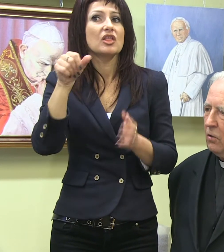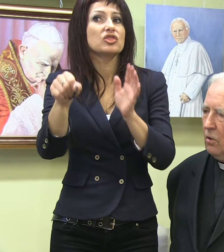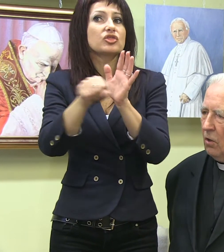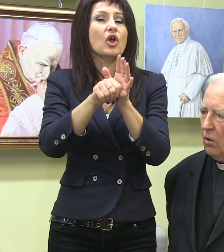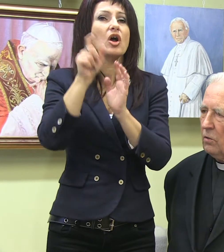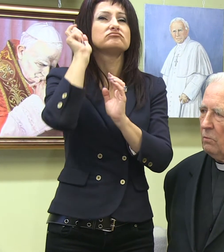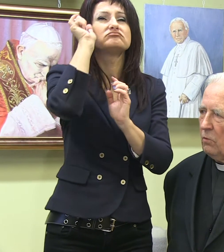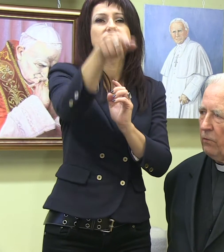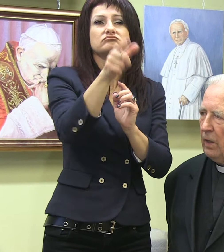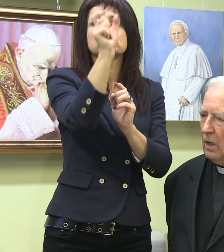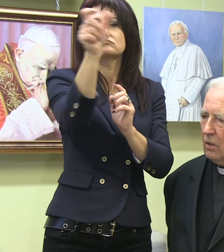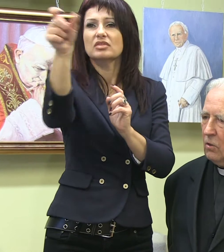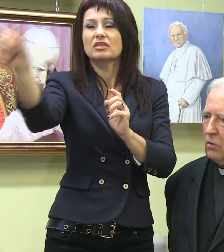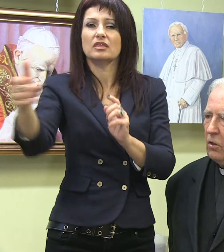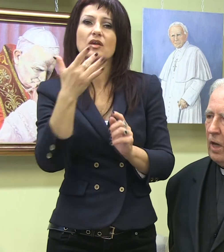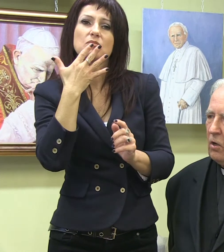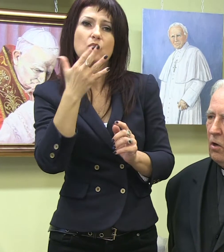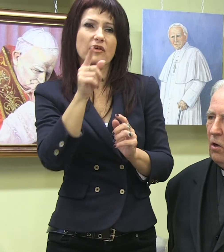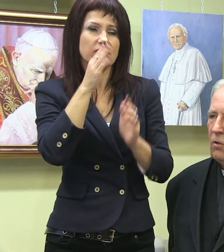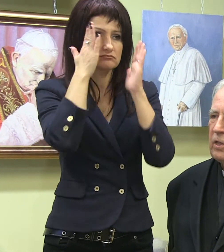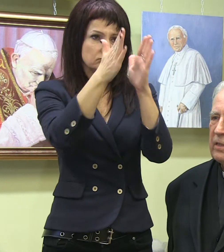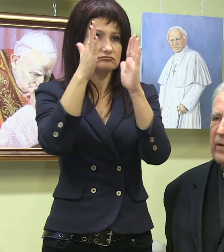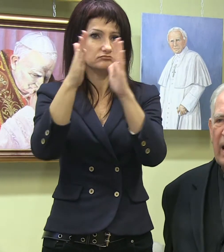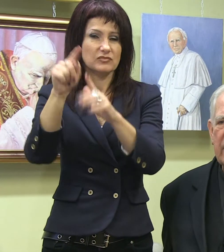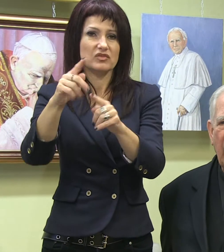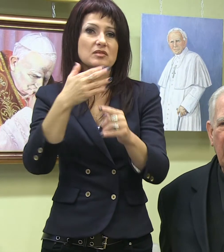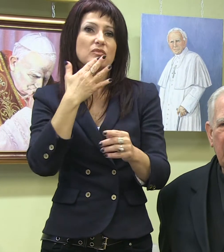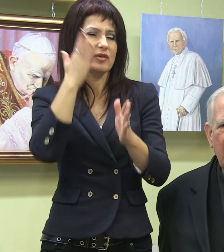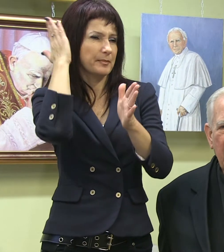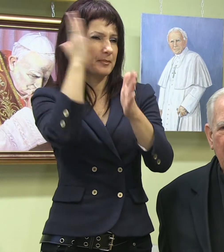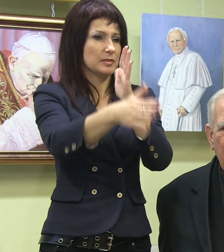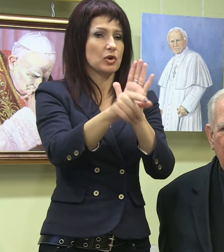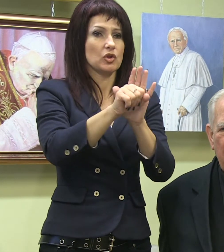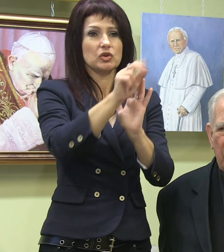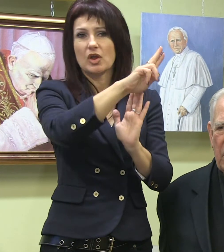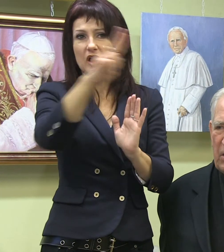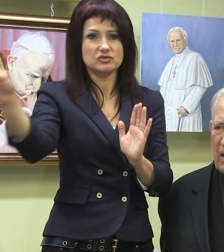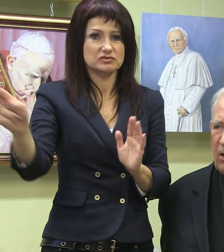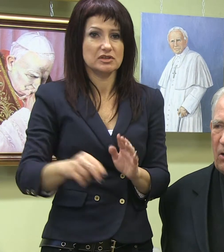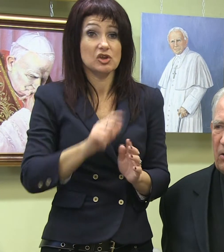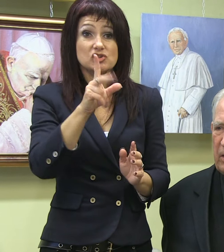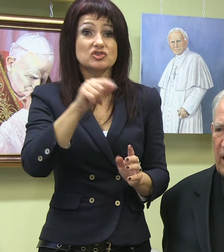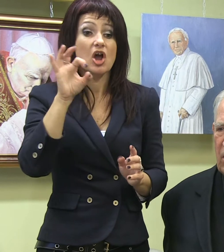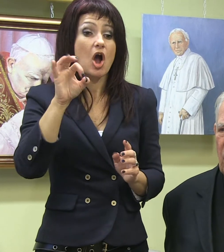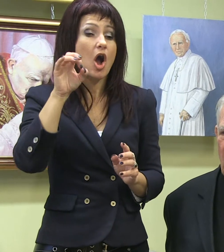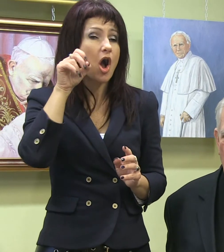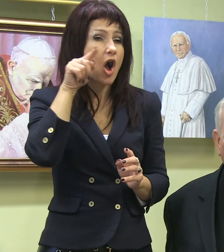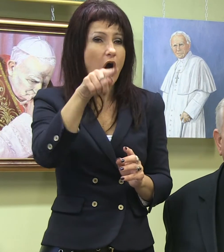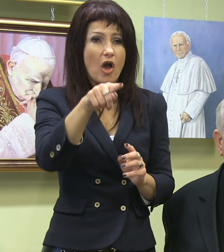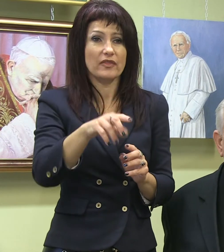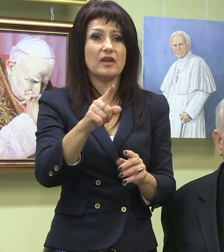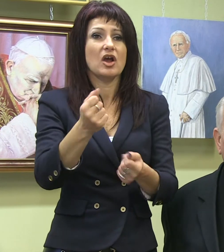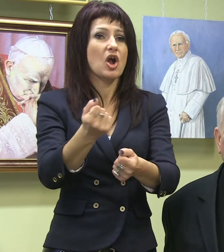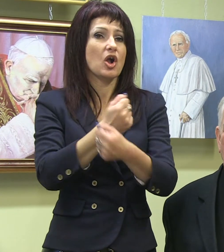niego on mówi, to do niego on się zwraca, że to on jego